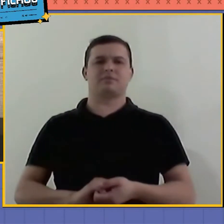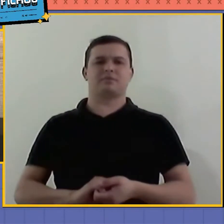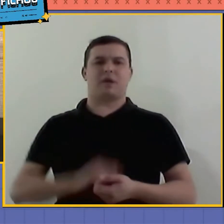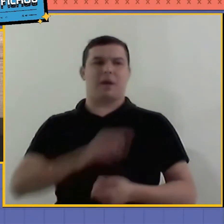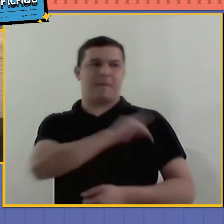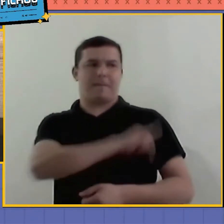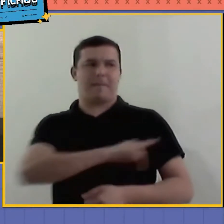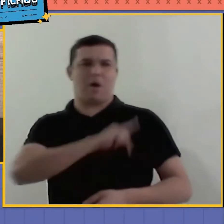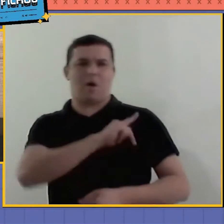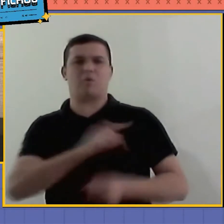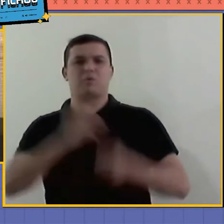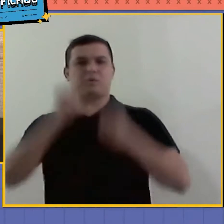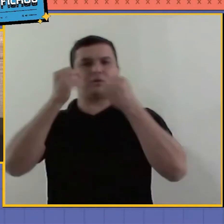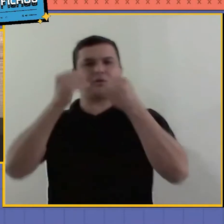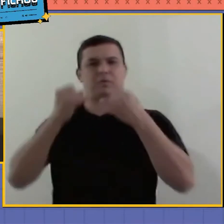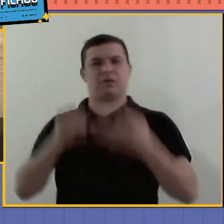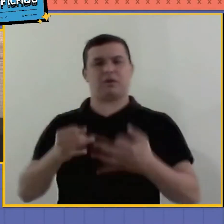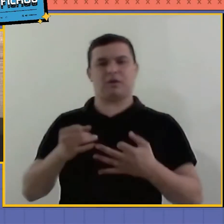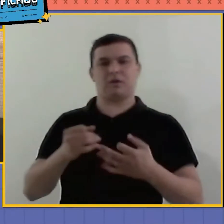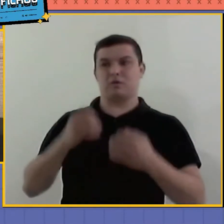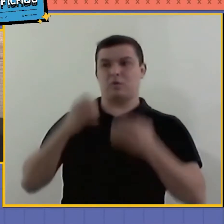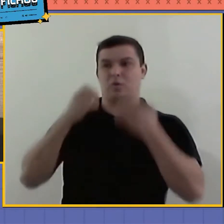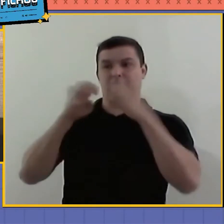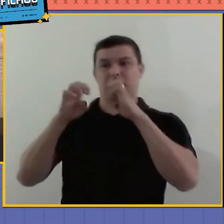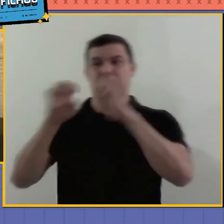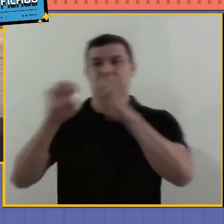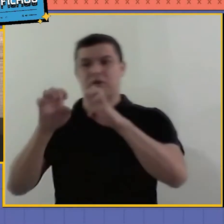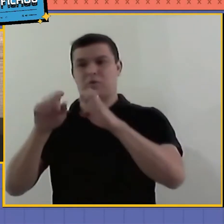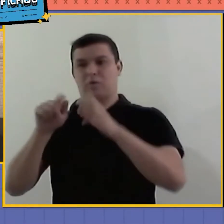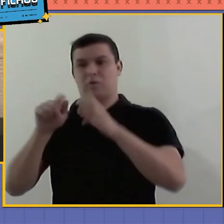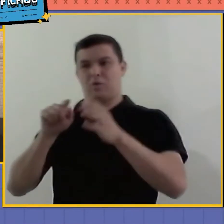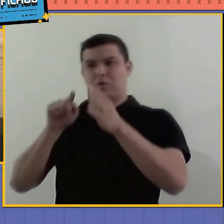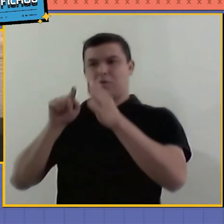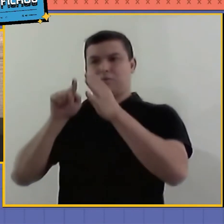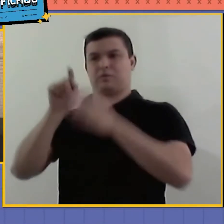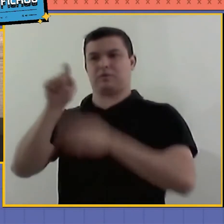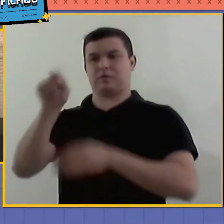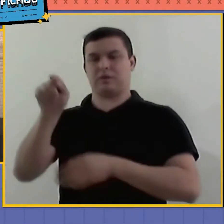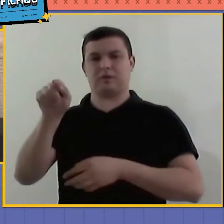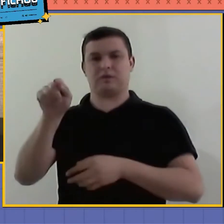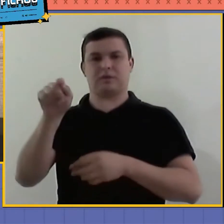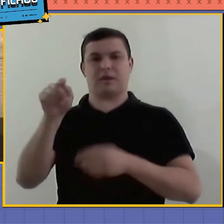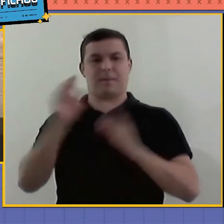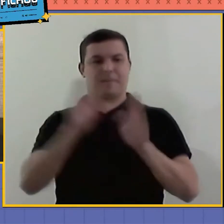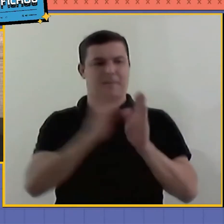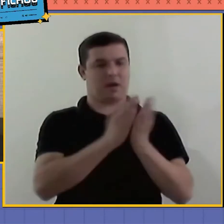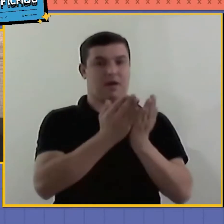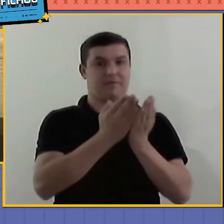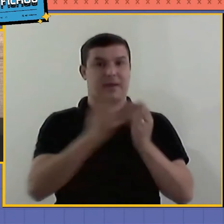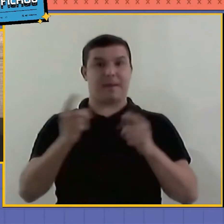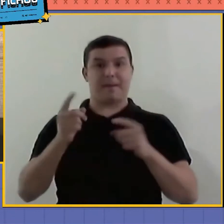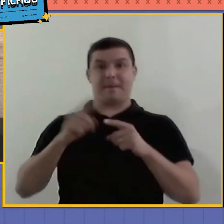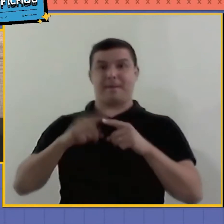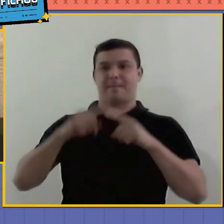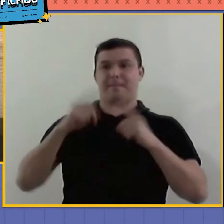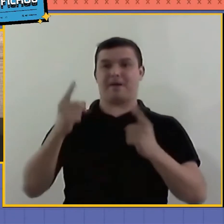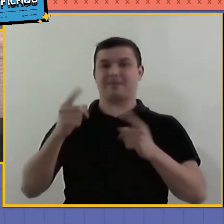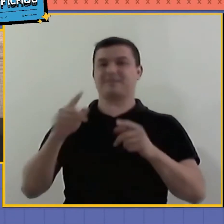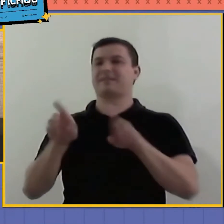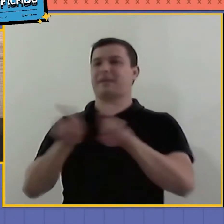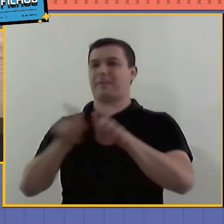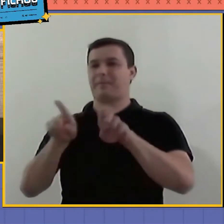vocês de tessalônica somente em palavra mas também em poder no Espírito Santo